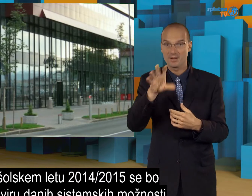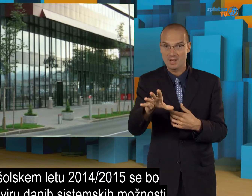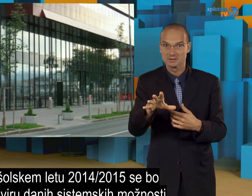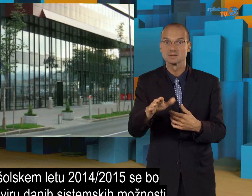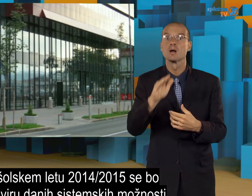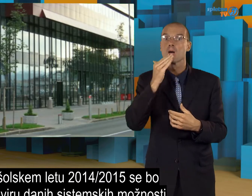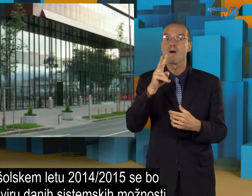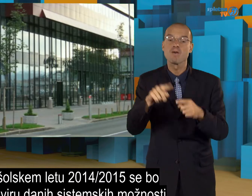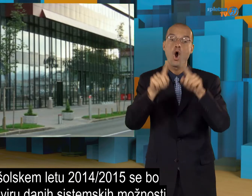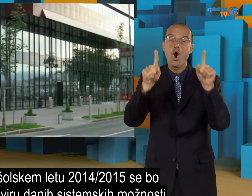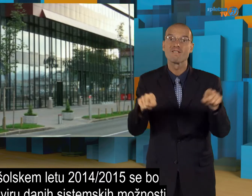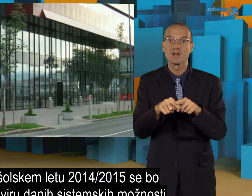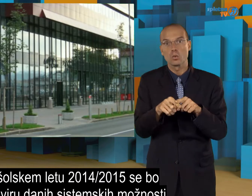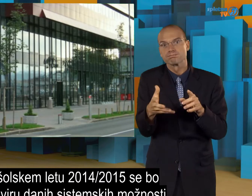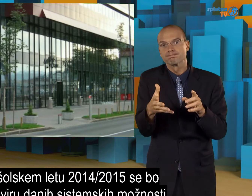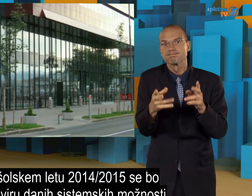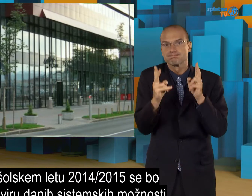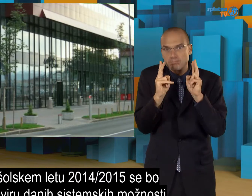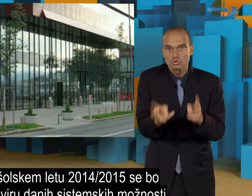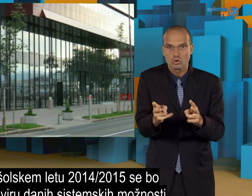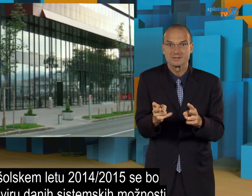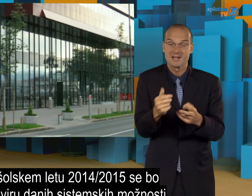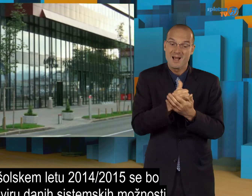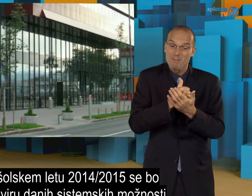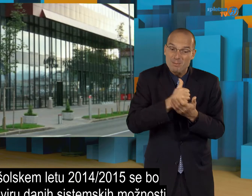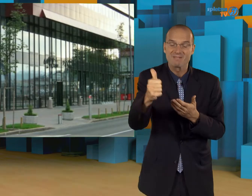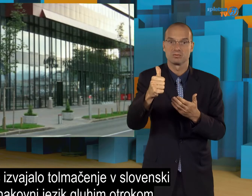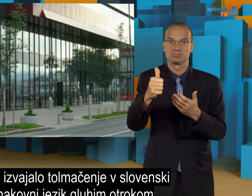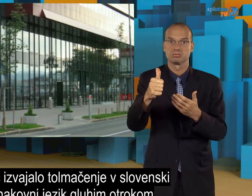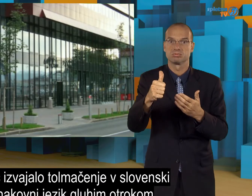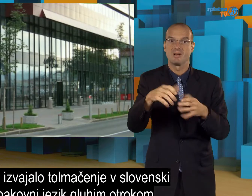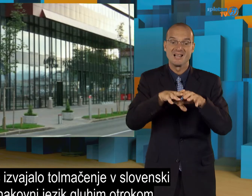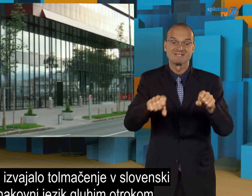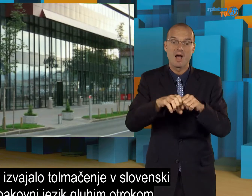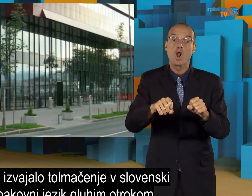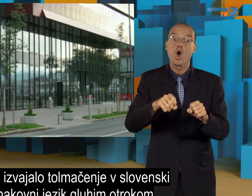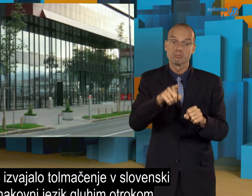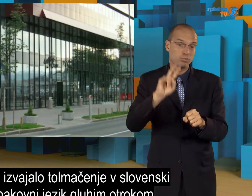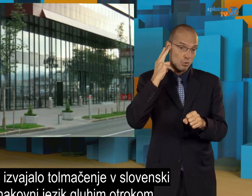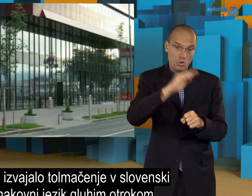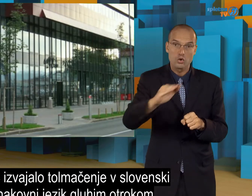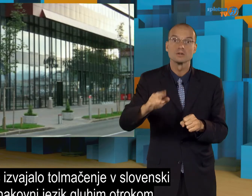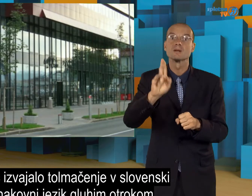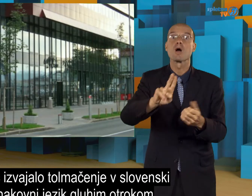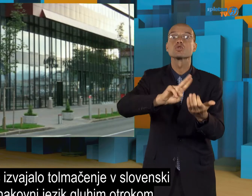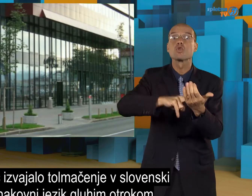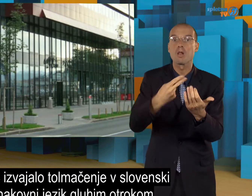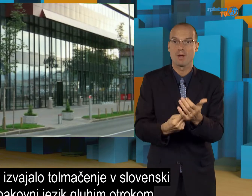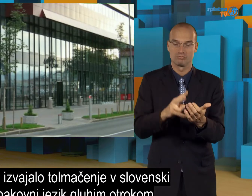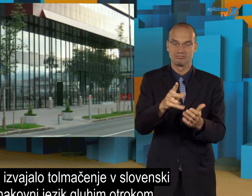2014-2015 se bo v okviru danih sistemskih možnosti prvič izvajalo tolmačenje v slovenski znakovni jezik gluhim otrokom na